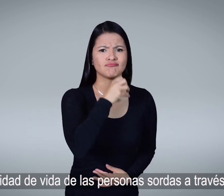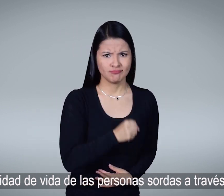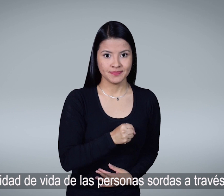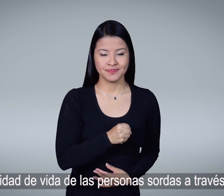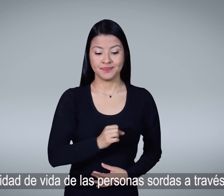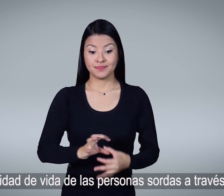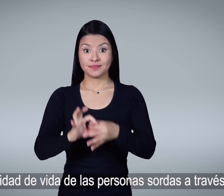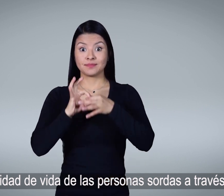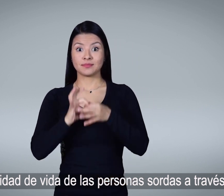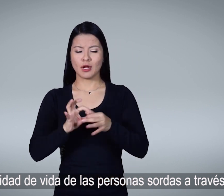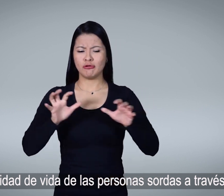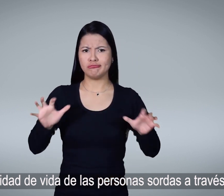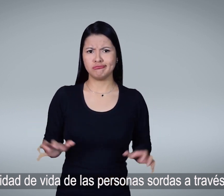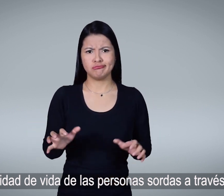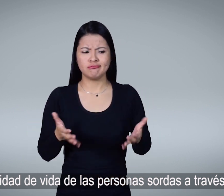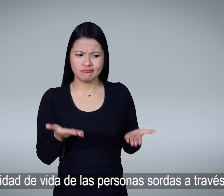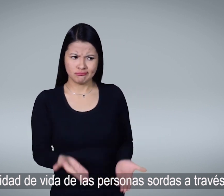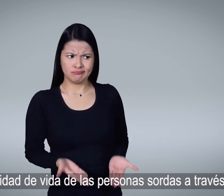calidad de vida de las personas sordas